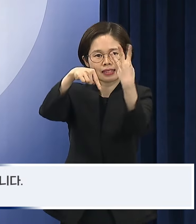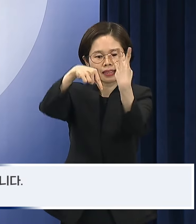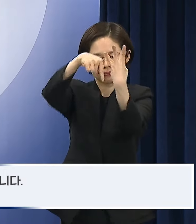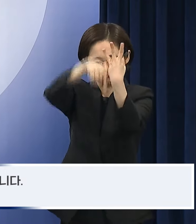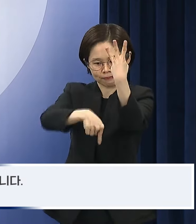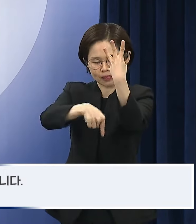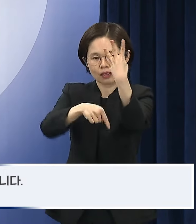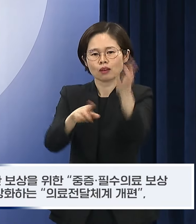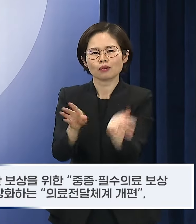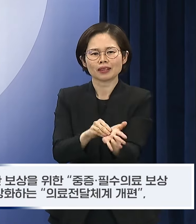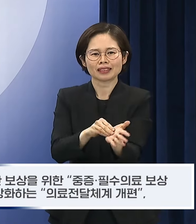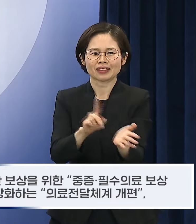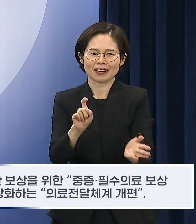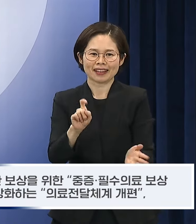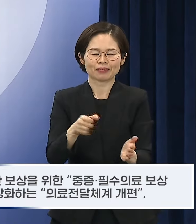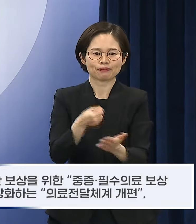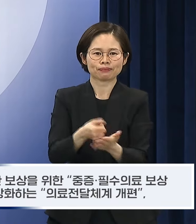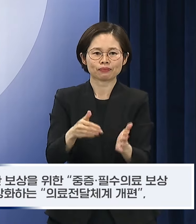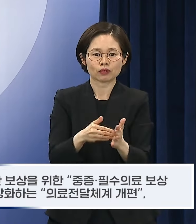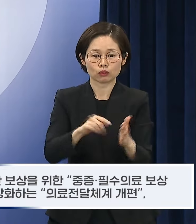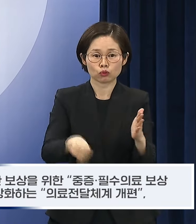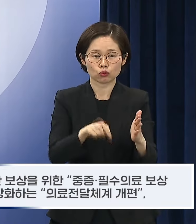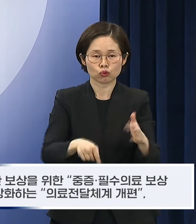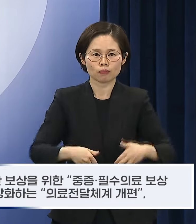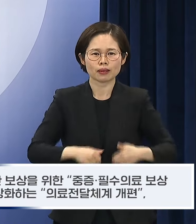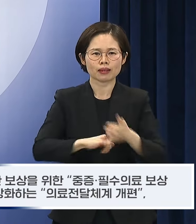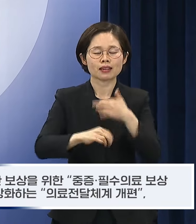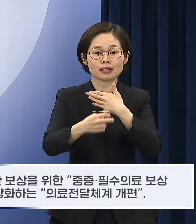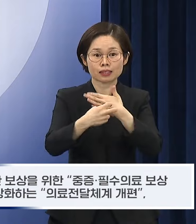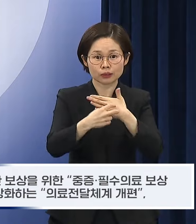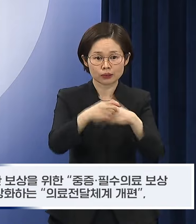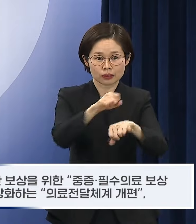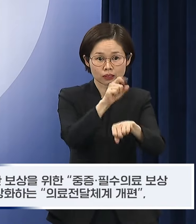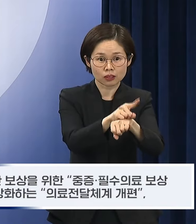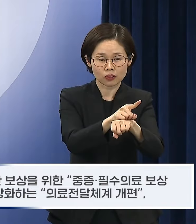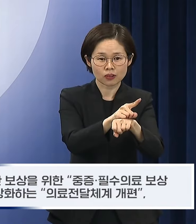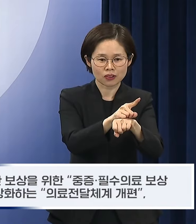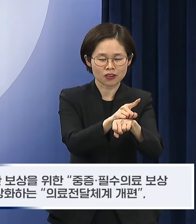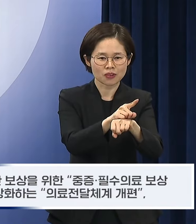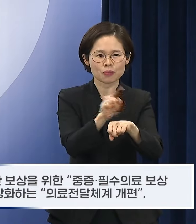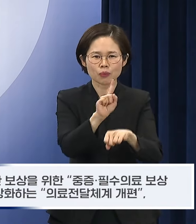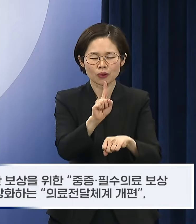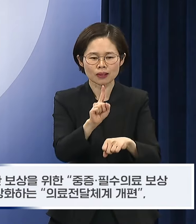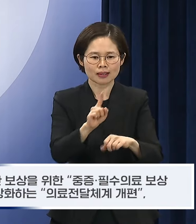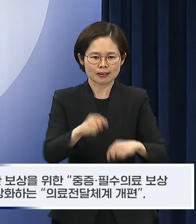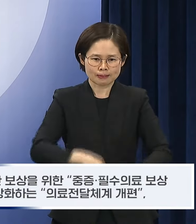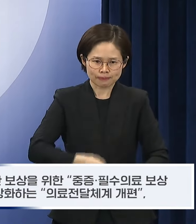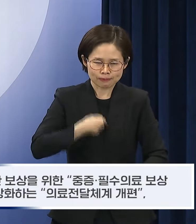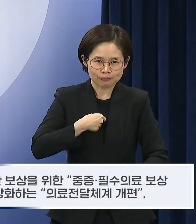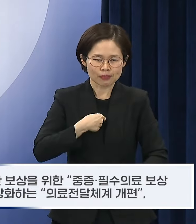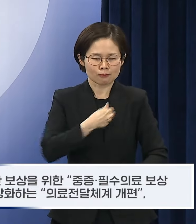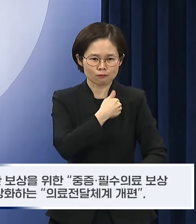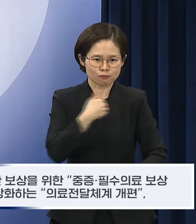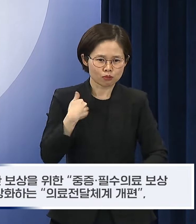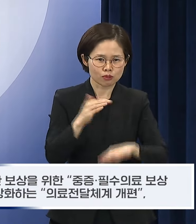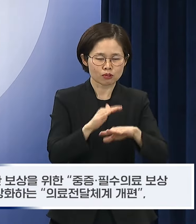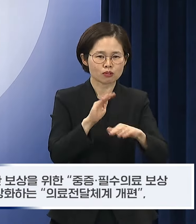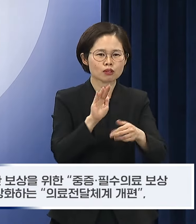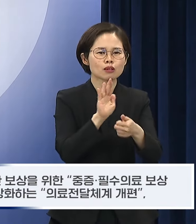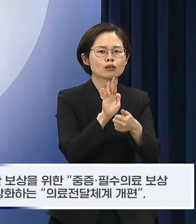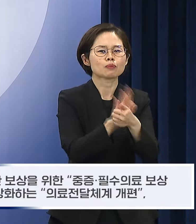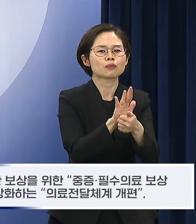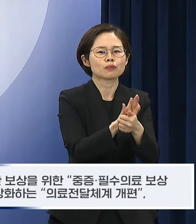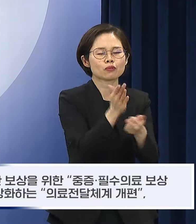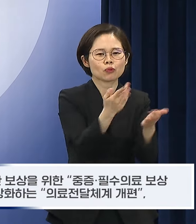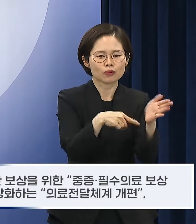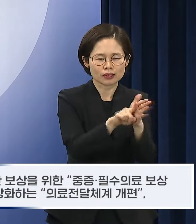선정하였습니다. 이 중 필수의료 특성을 반영한 정의롭고 충분한 보상을 위한 중증 필수의료